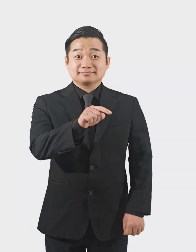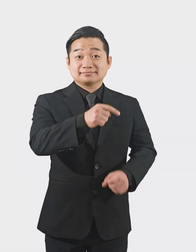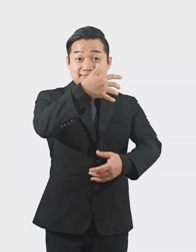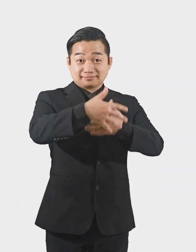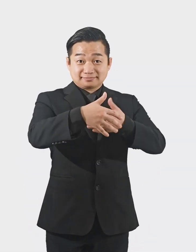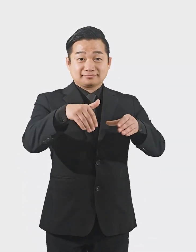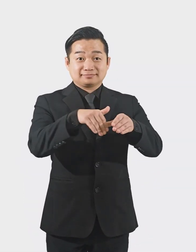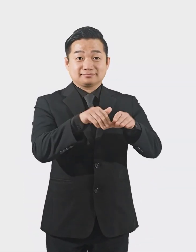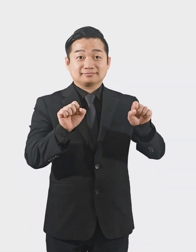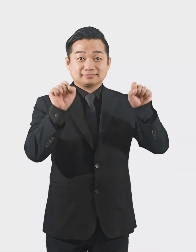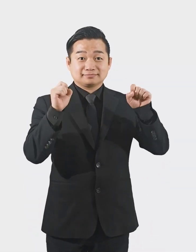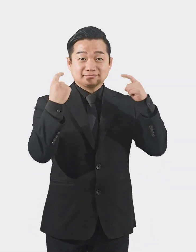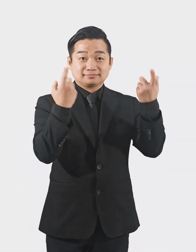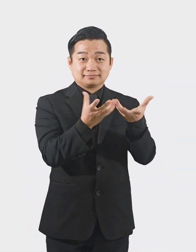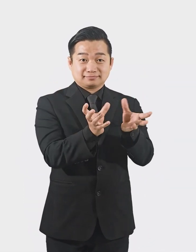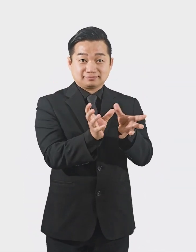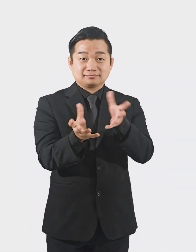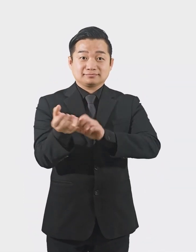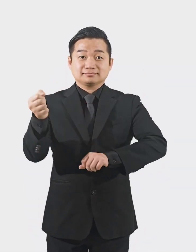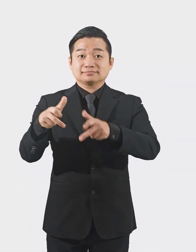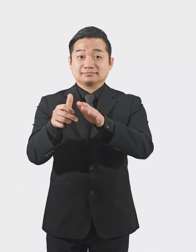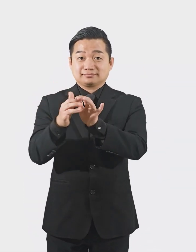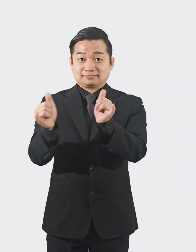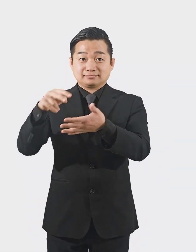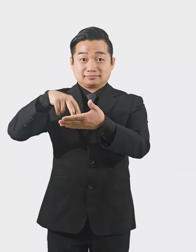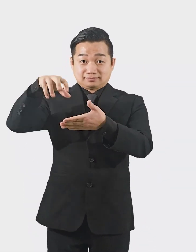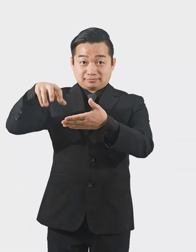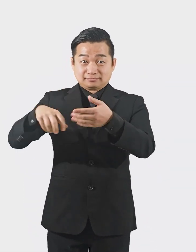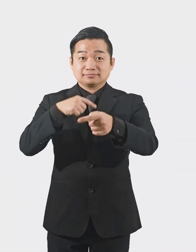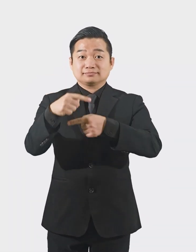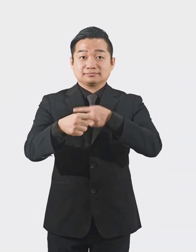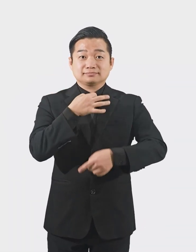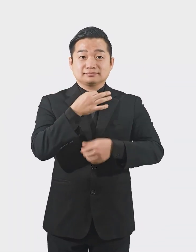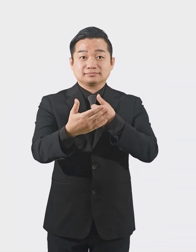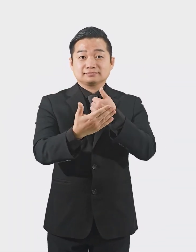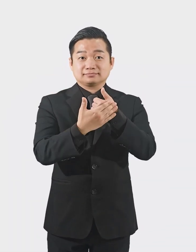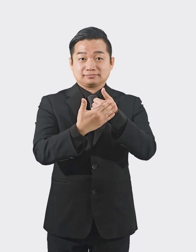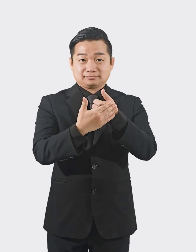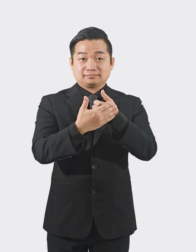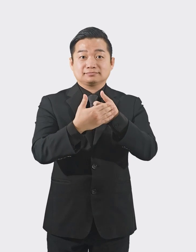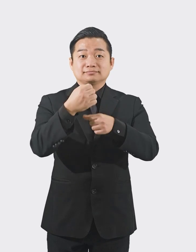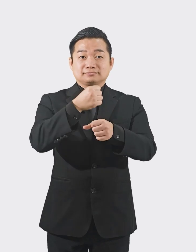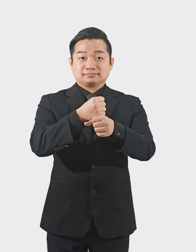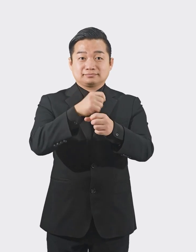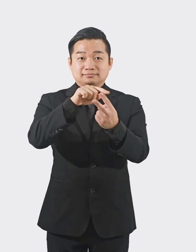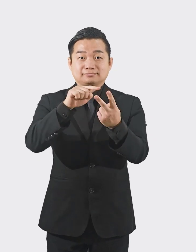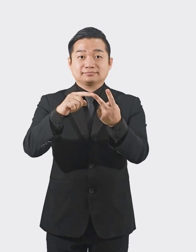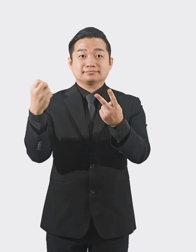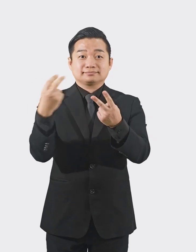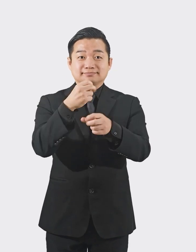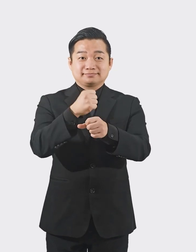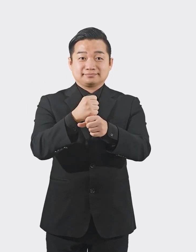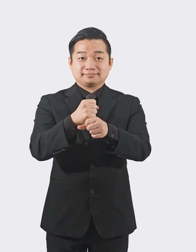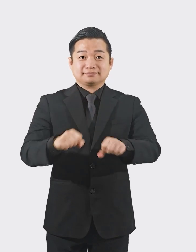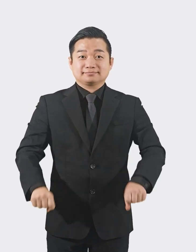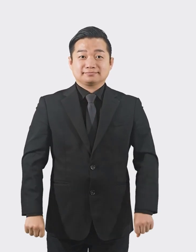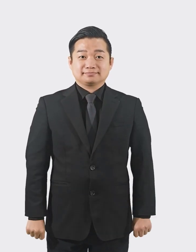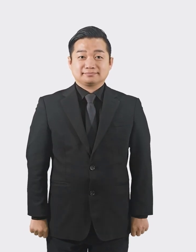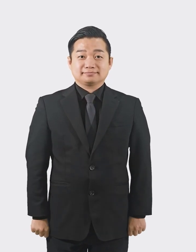본 영상은 문화체육관광부 국립장애인도서관의 수어, 음성 지원을 받아 제작, 재구성한 것입니다.